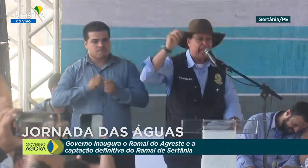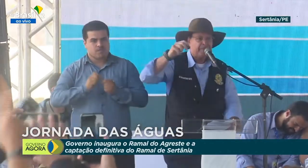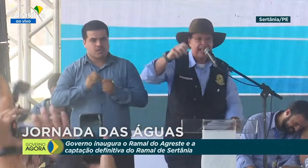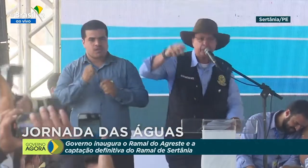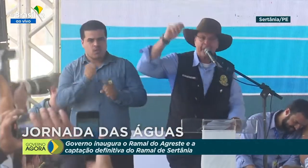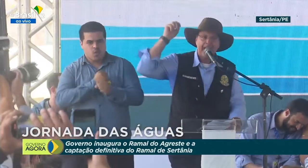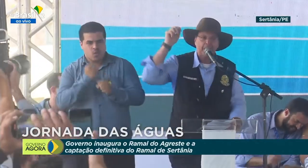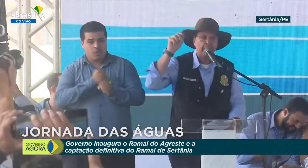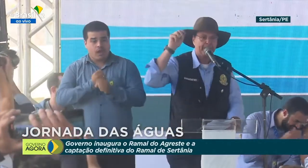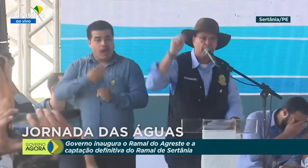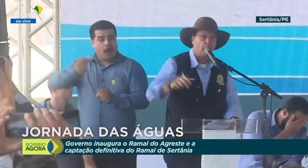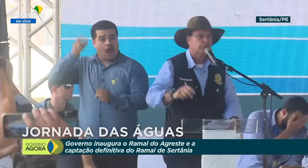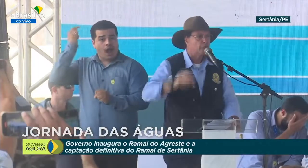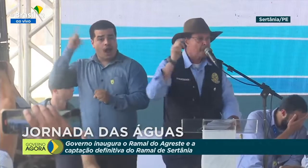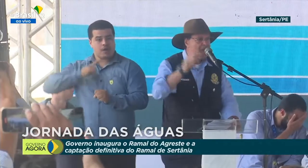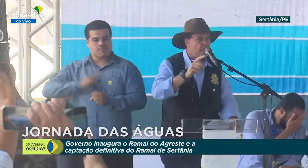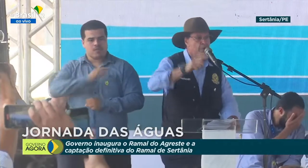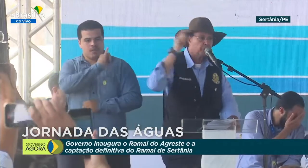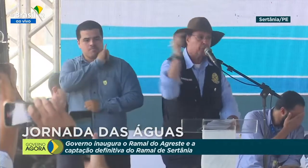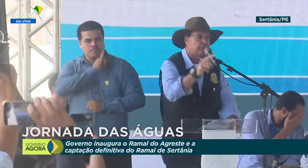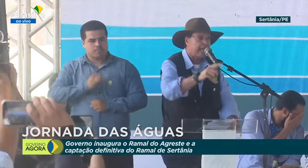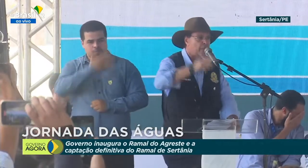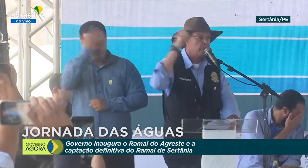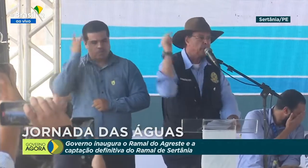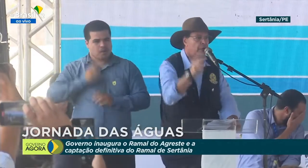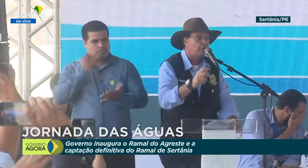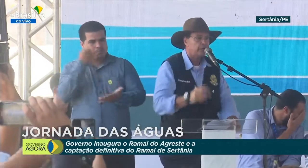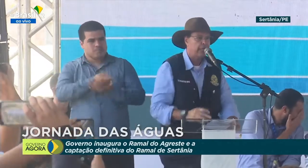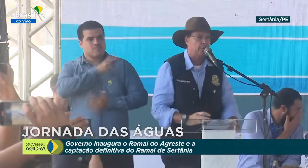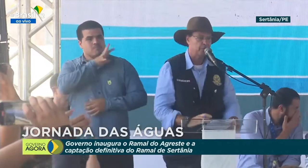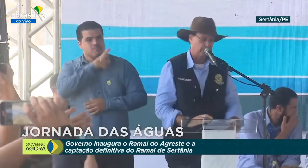eram derivadas do pagador de imposto, do meu, do seu, do nosso dinheiro público.